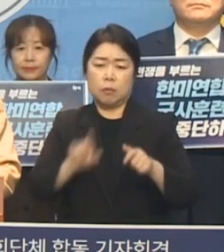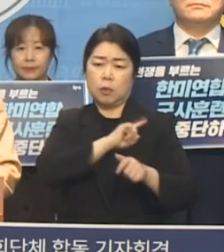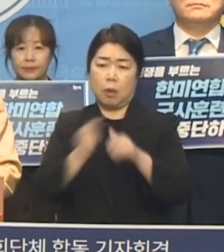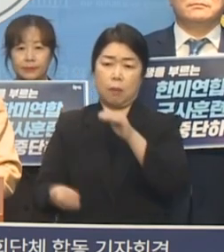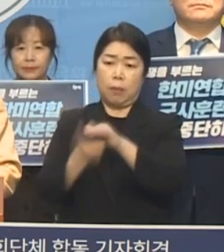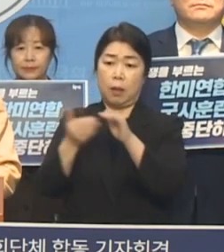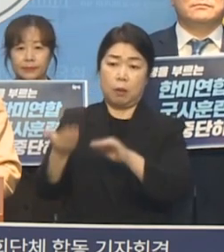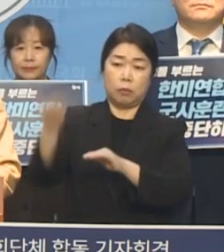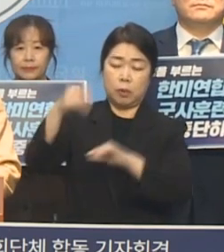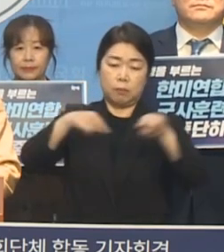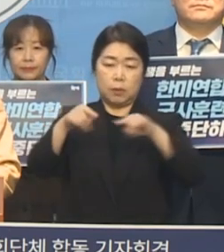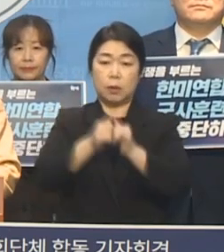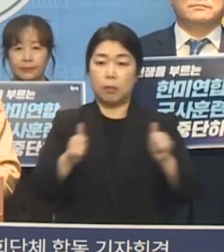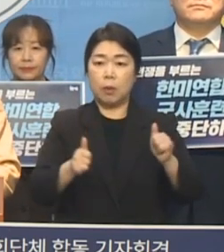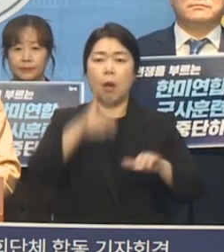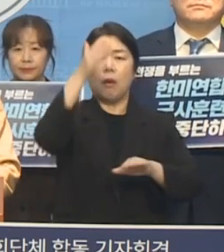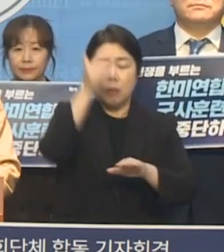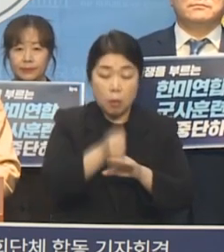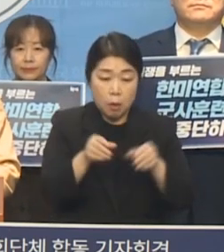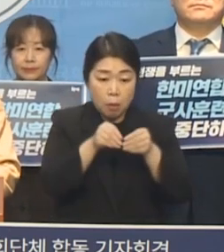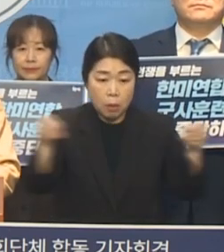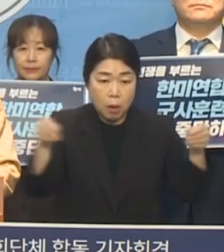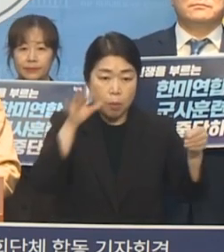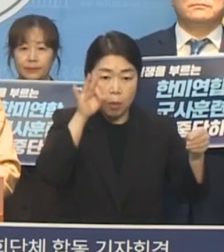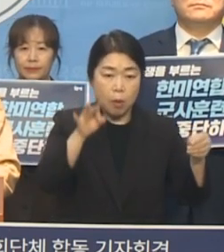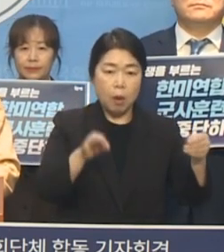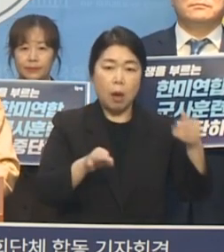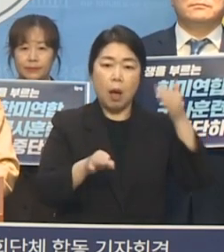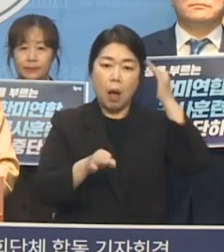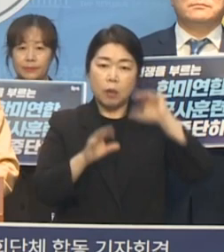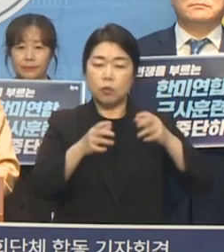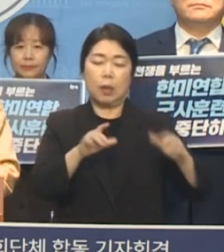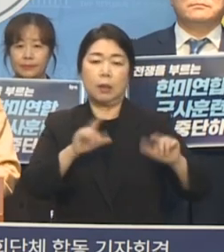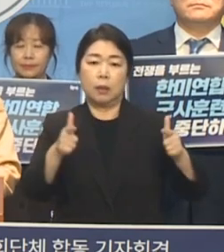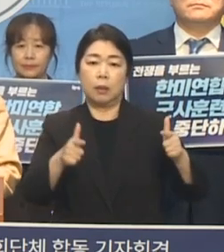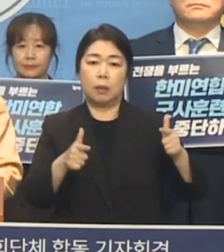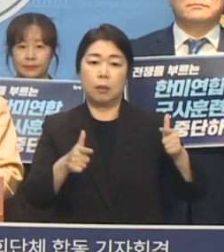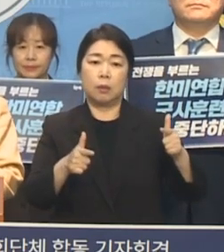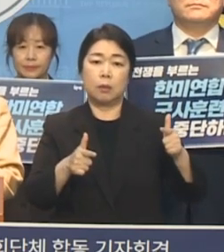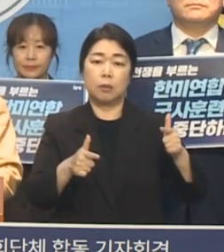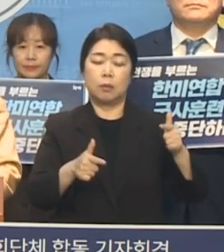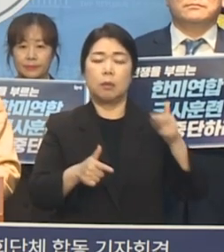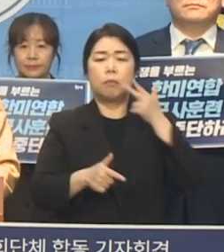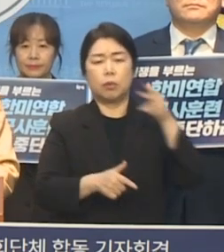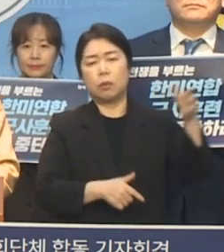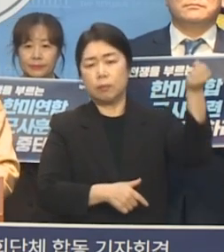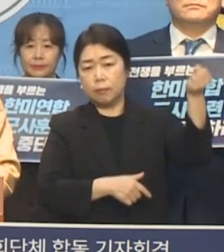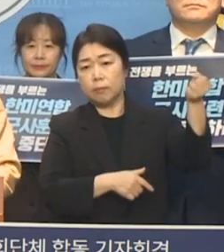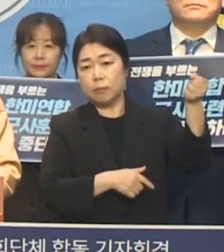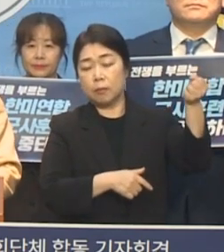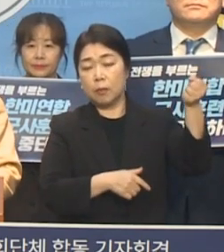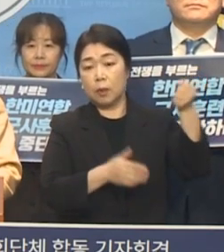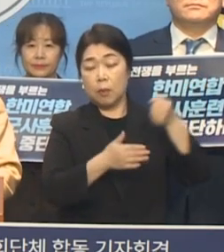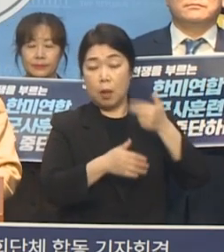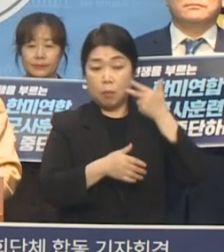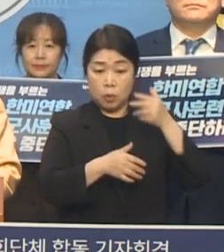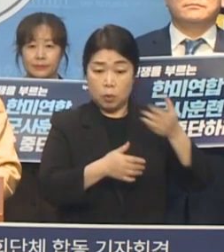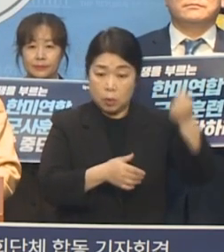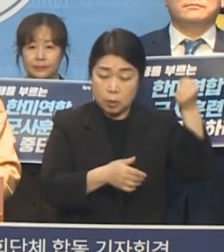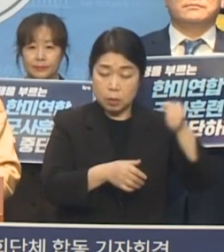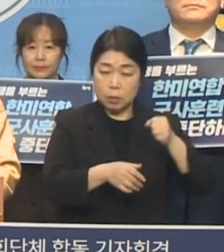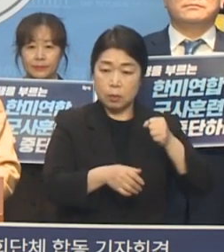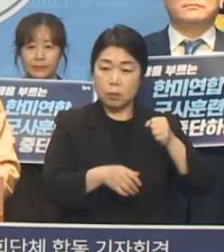상관이 결국 미군이라는 것이 정말 괜찮은 것입니까? 우리 젊은이들의 목숨은 외국 군대가 지휘하는